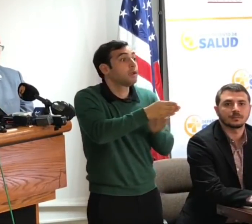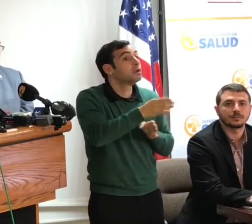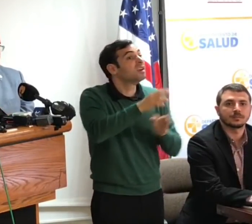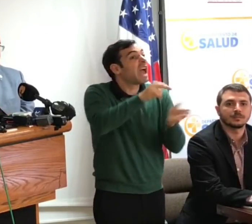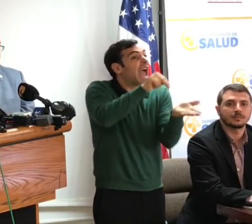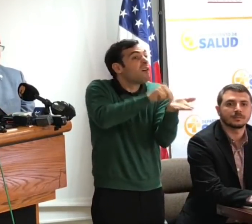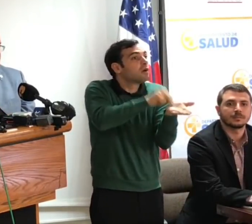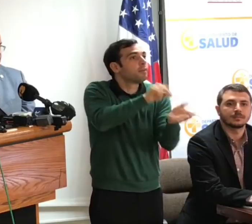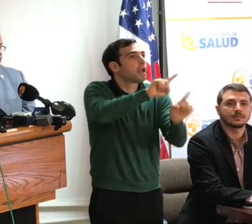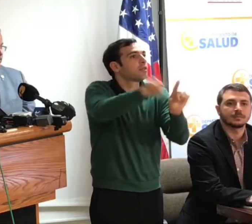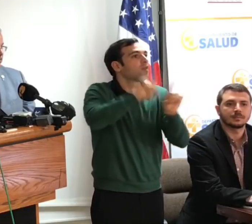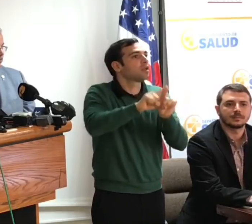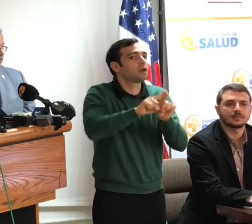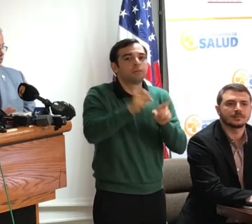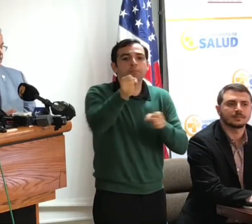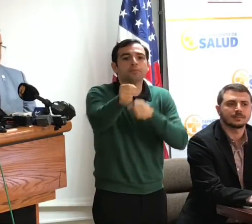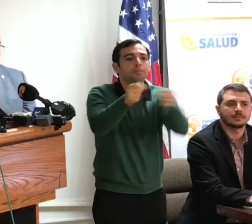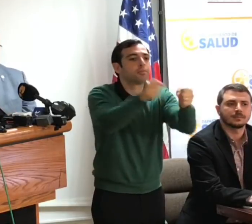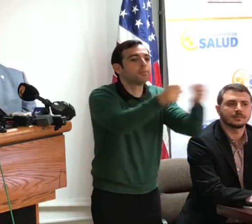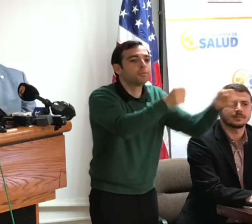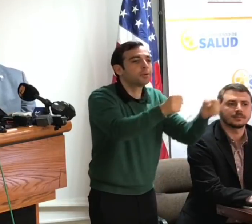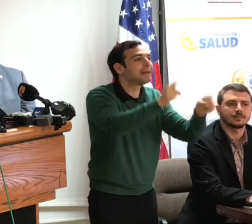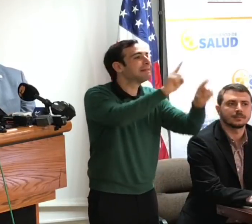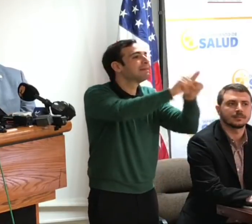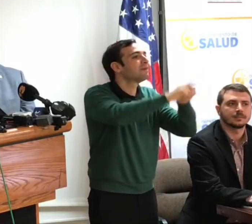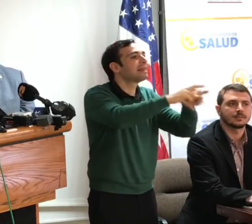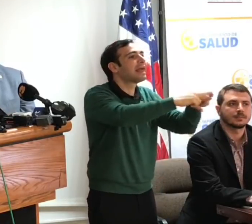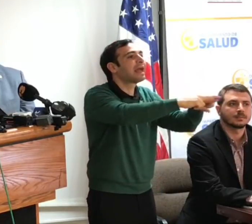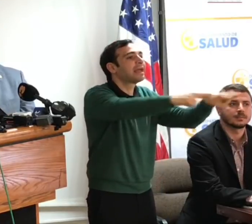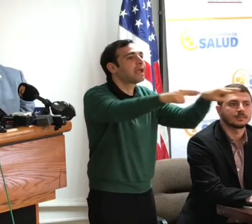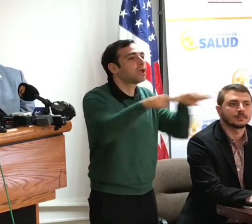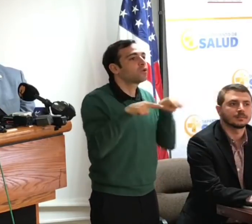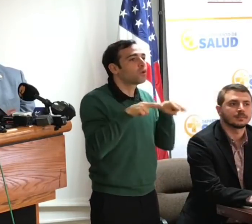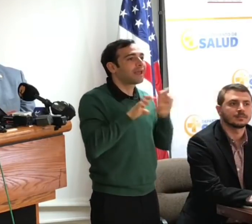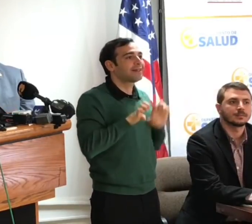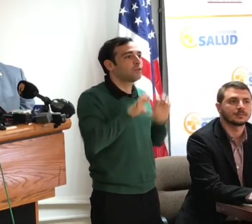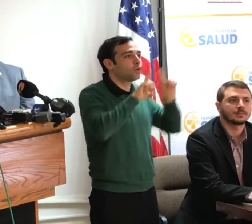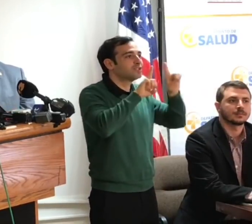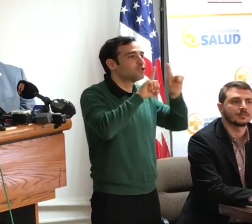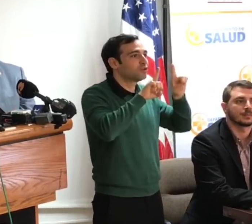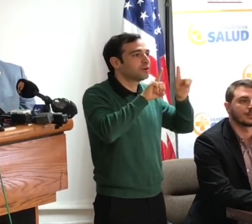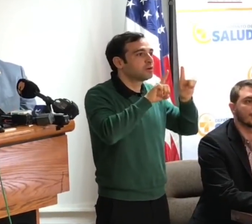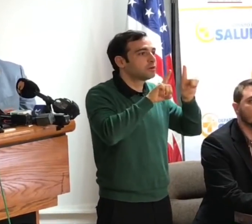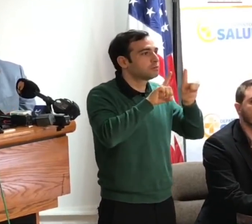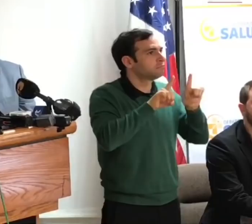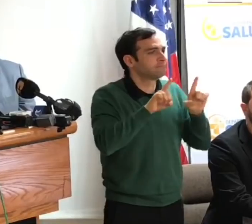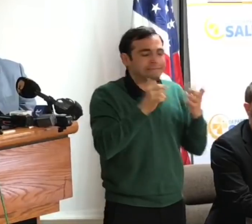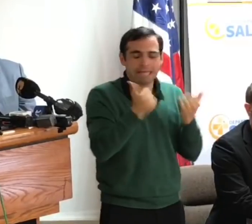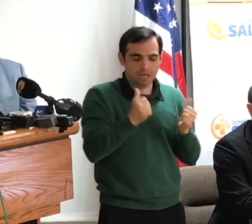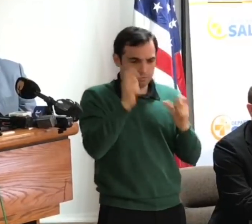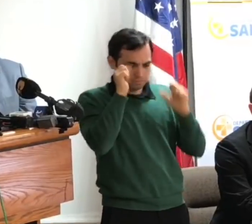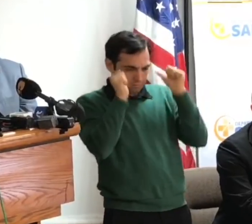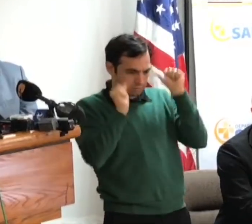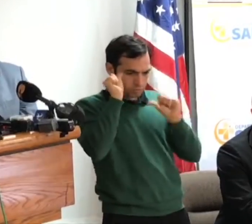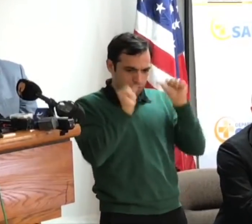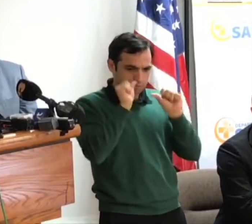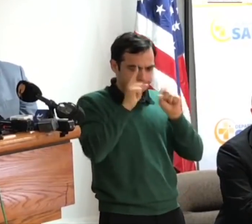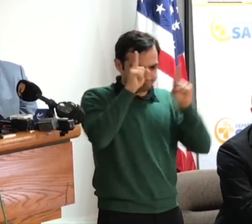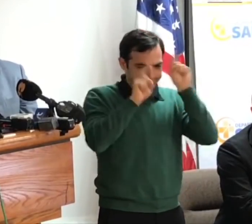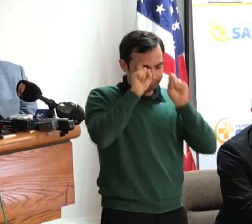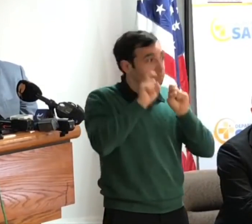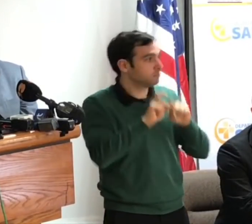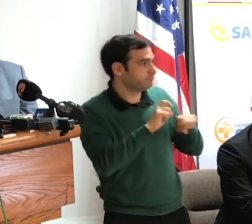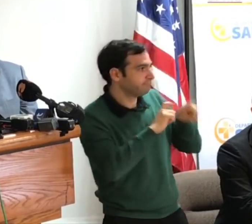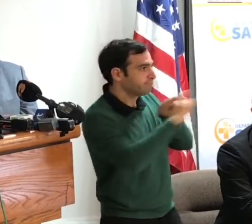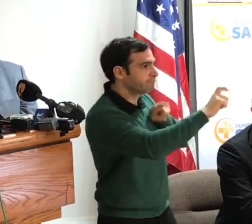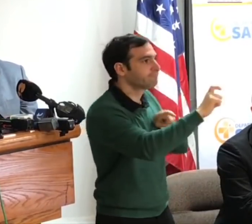enfermeras que han sido distribuidas en las diferentes regiones educativas para cualquier consulta, cualquier necesidad que tengan en las